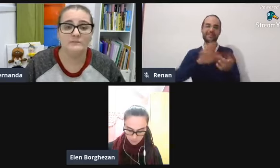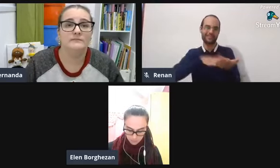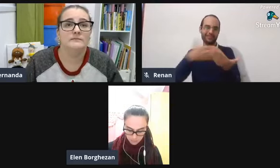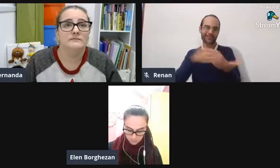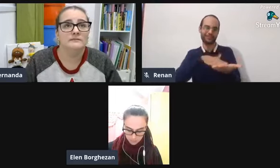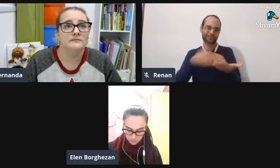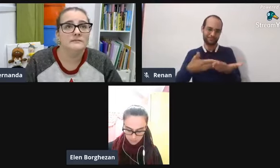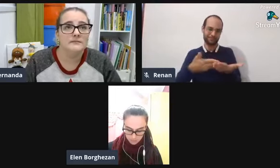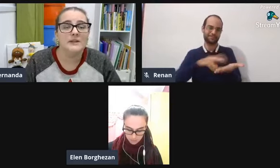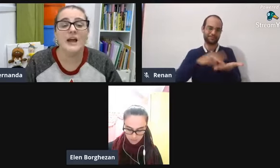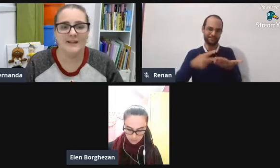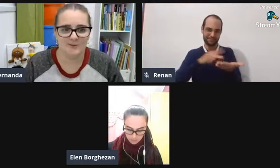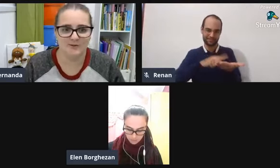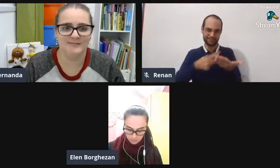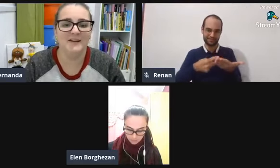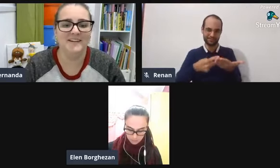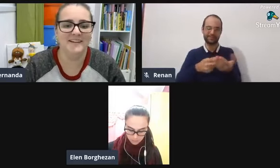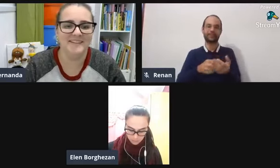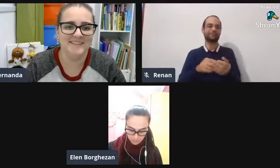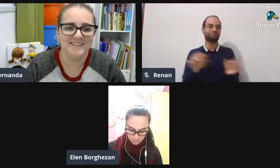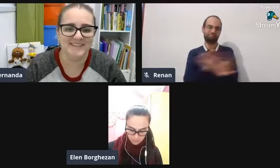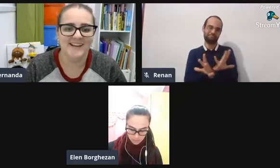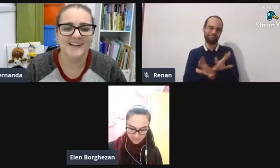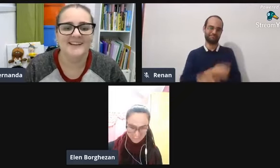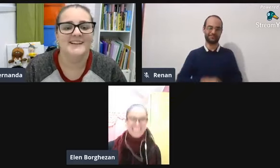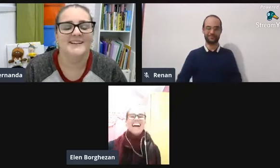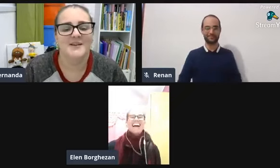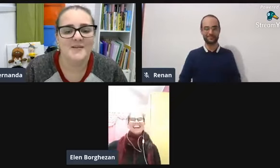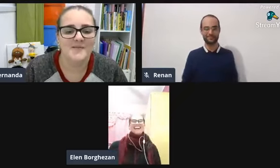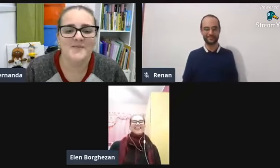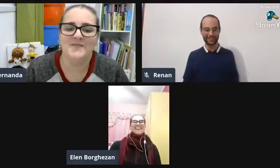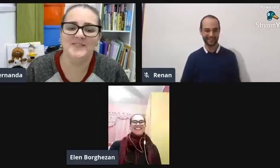intérprete, e é isso.